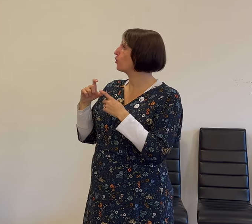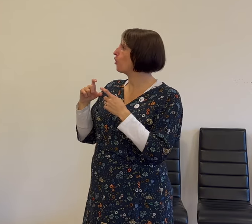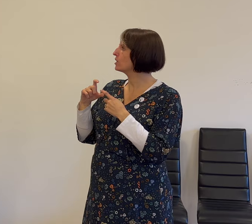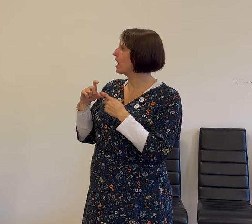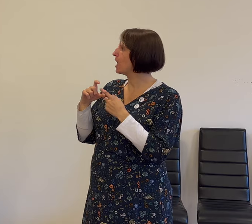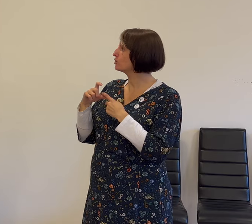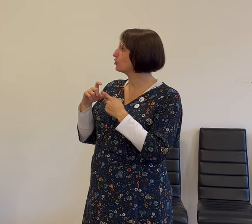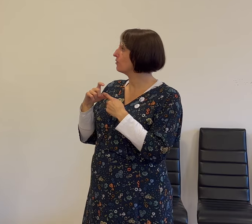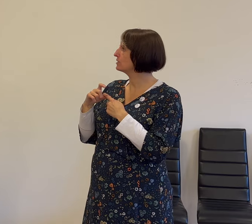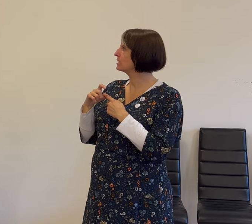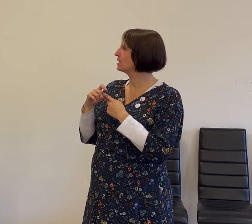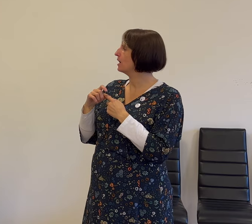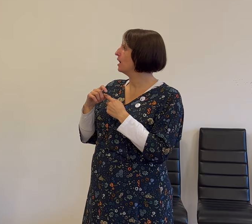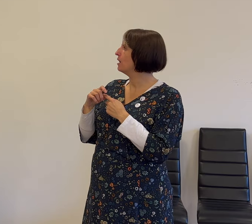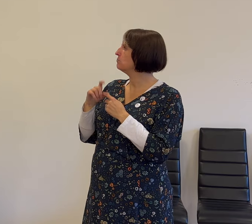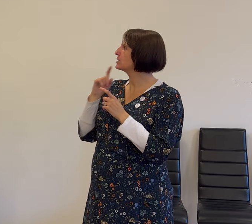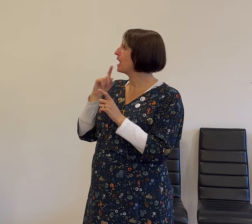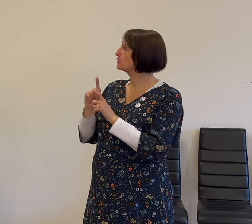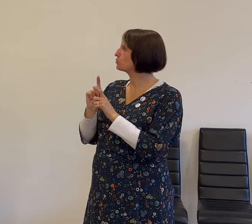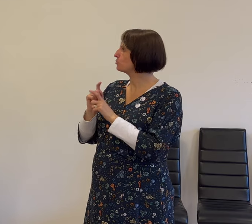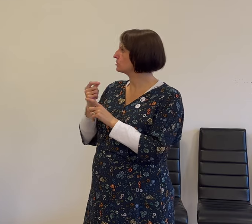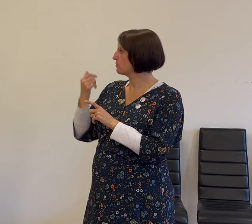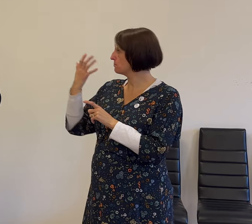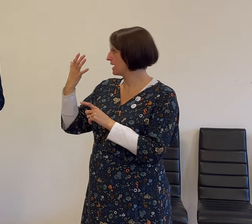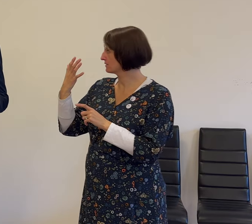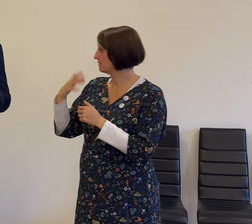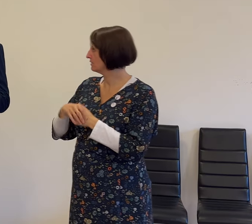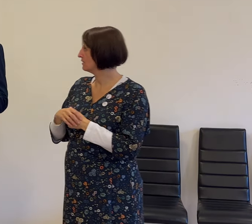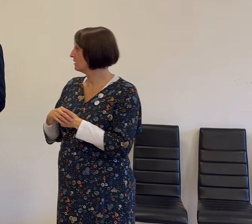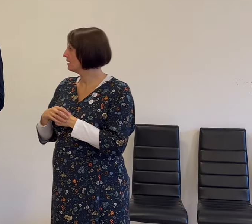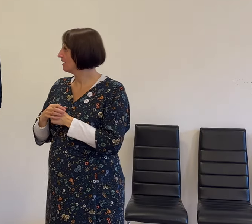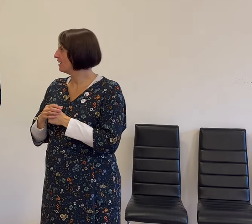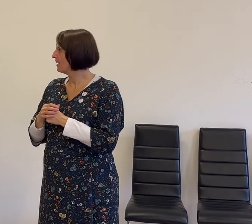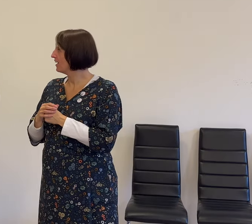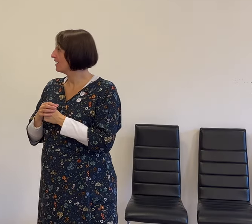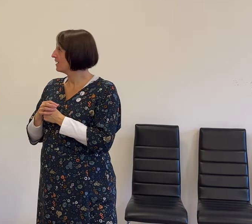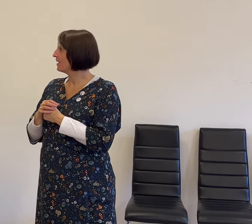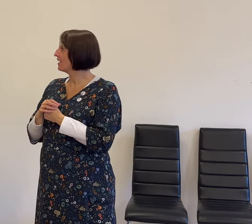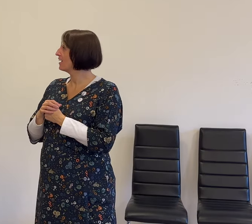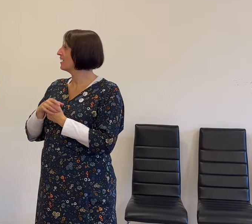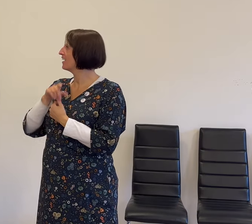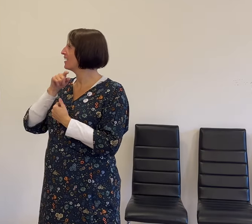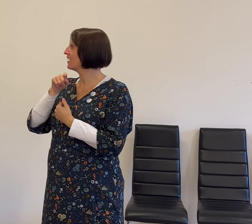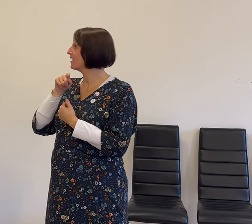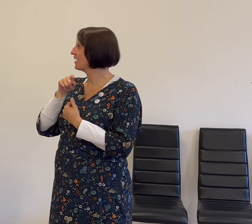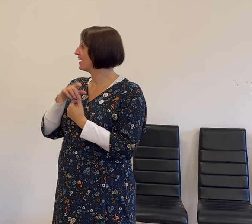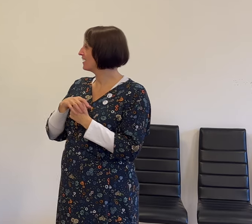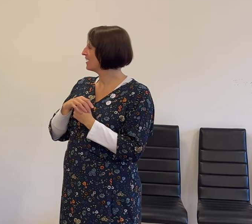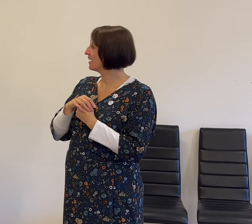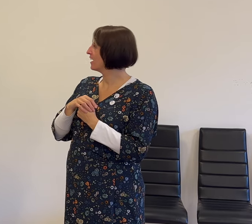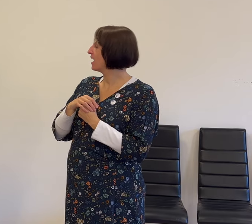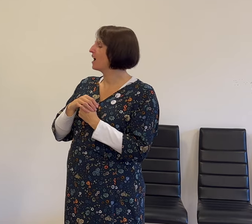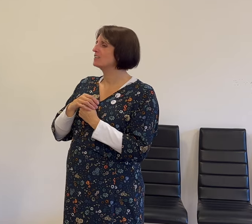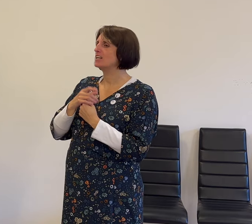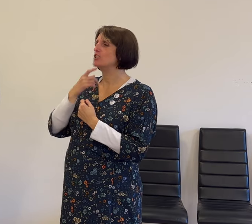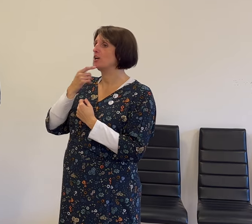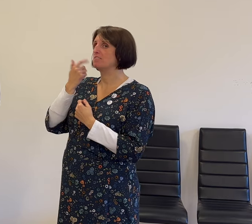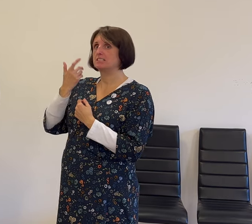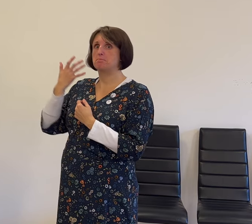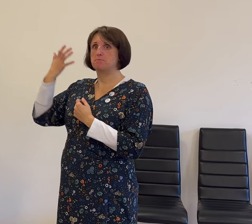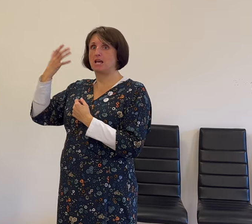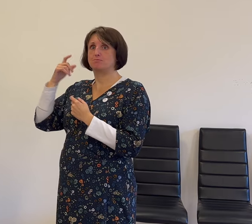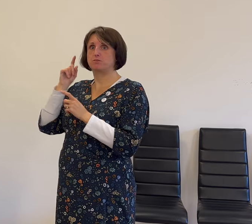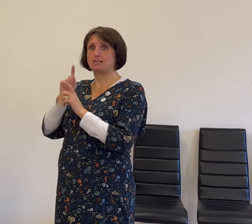bratry. A pokud znáte takovou tu davovou mentalitu, tak víte, že když se s někým perete